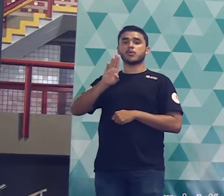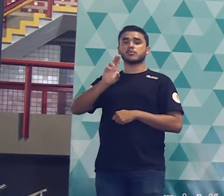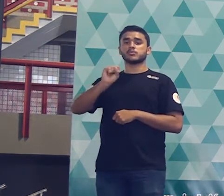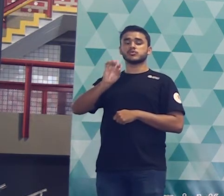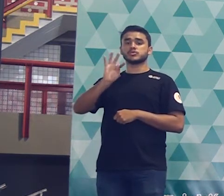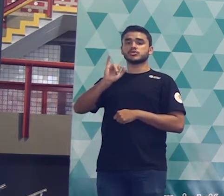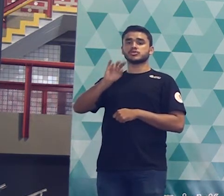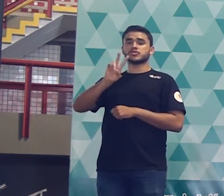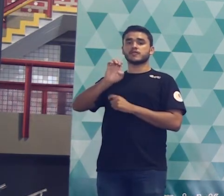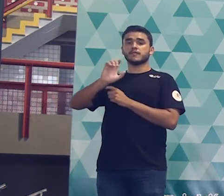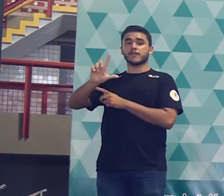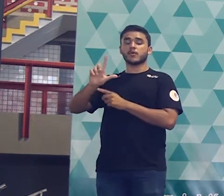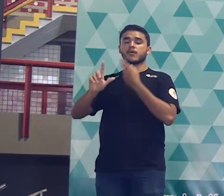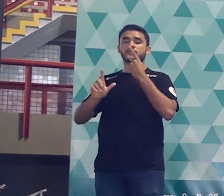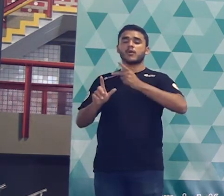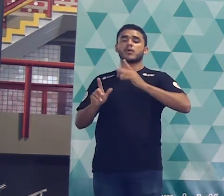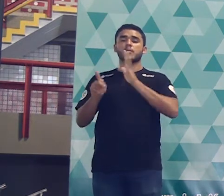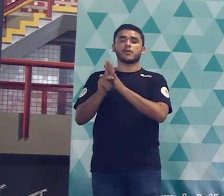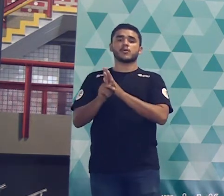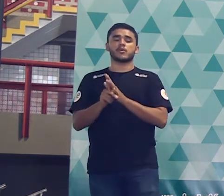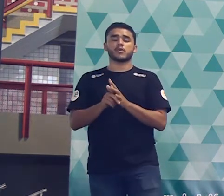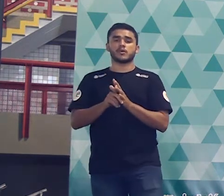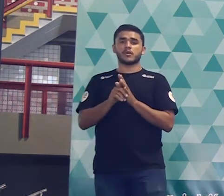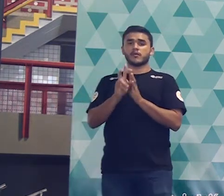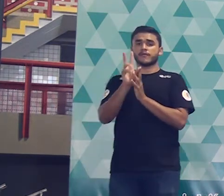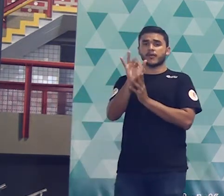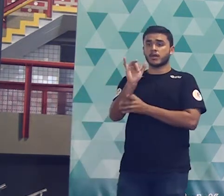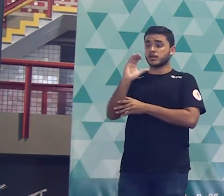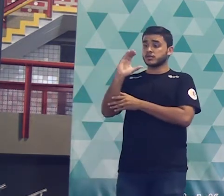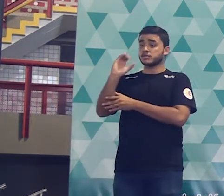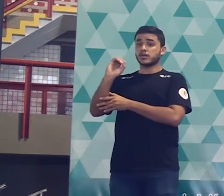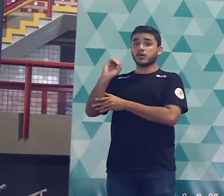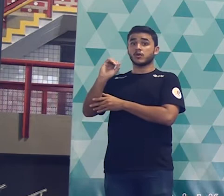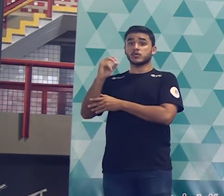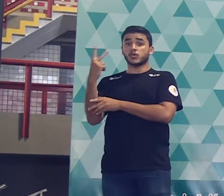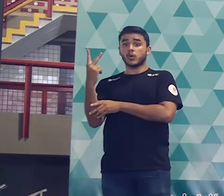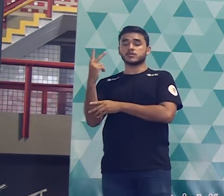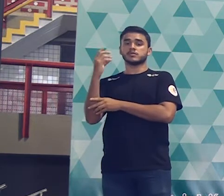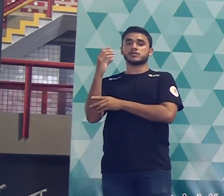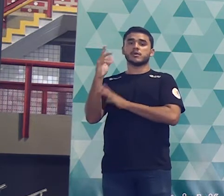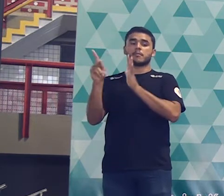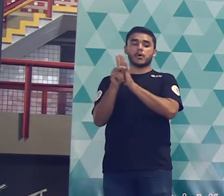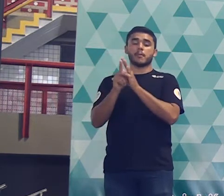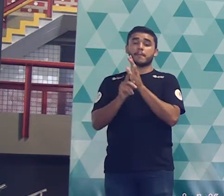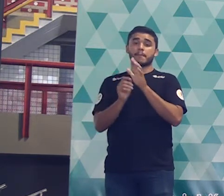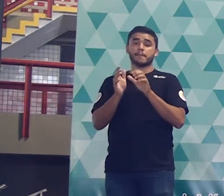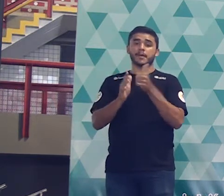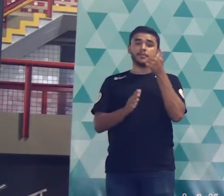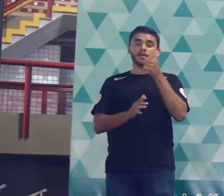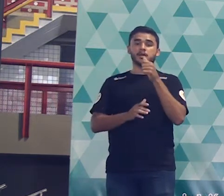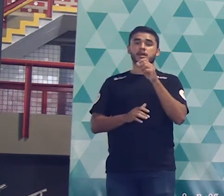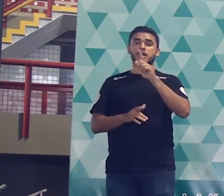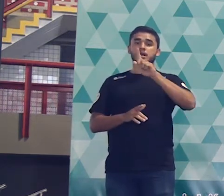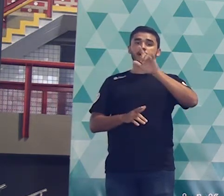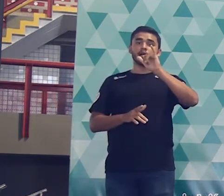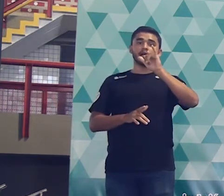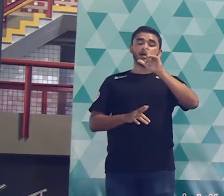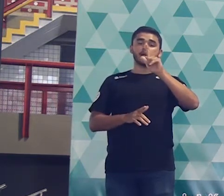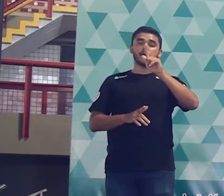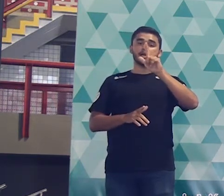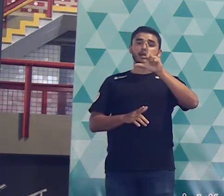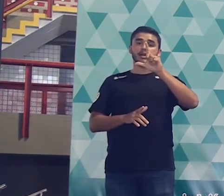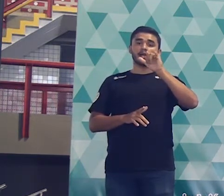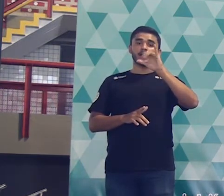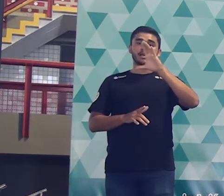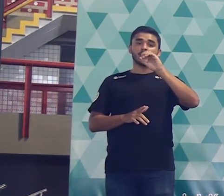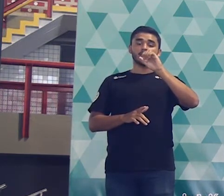maior quantidade de CO2 para a mesma quantidade de energia produzida? Glicose. Qual item que eu marco? C.